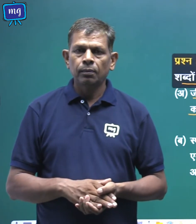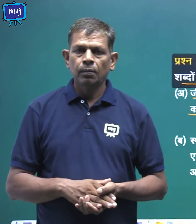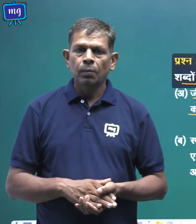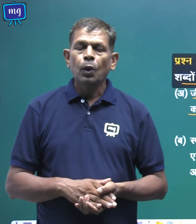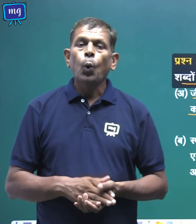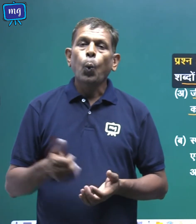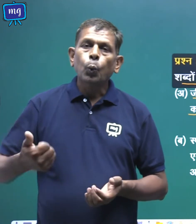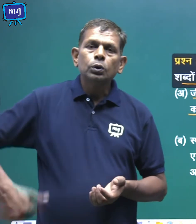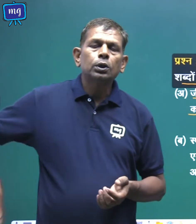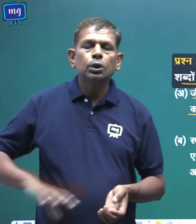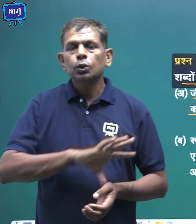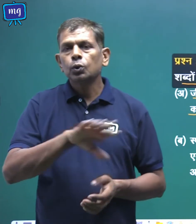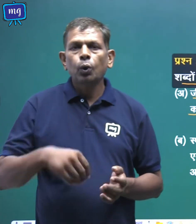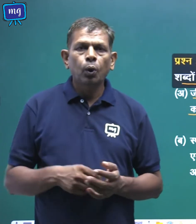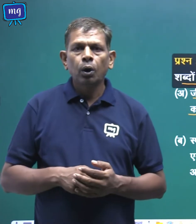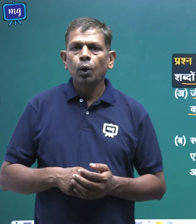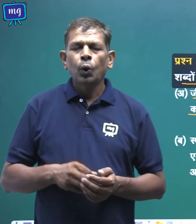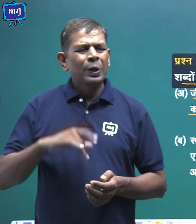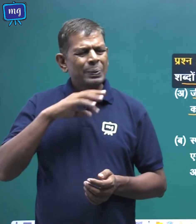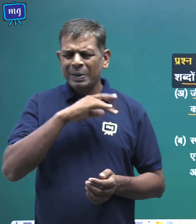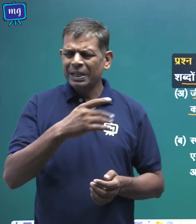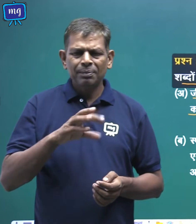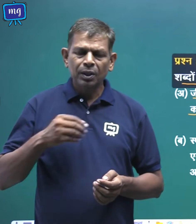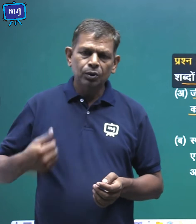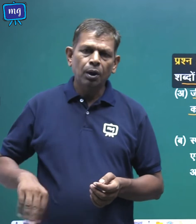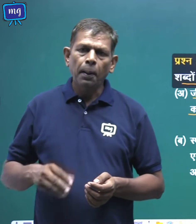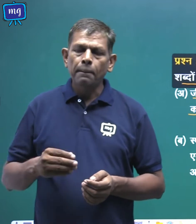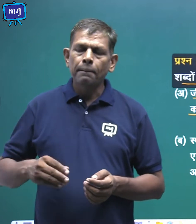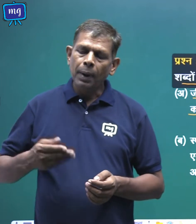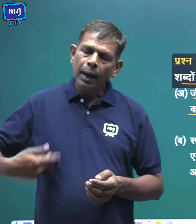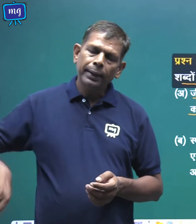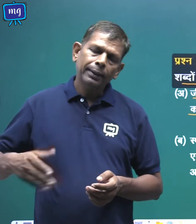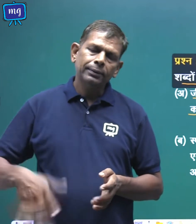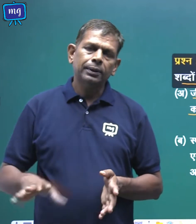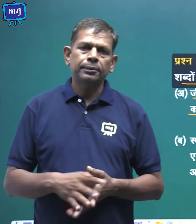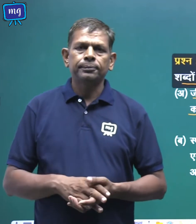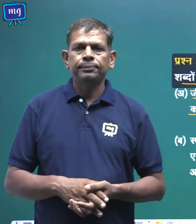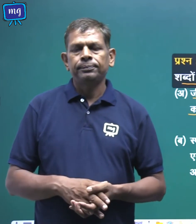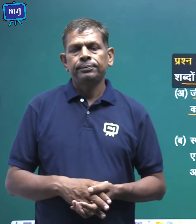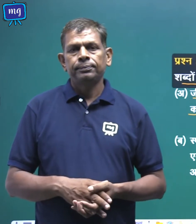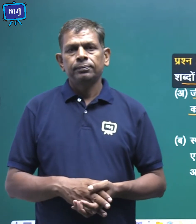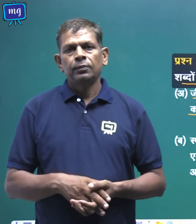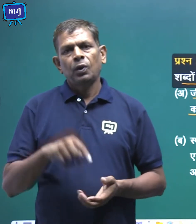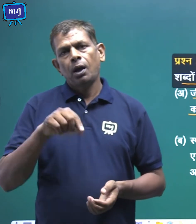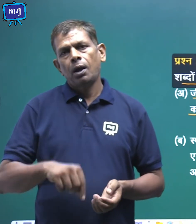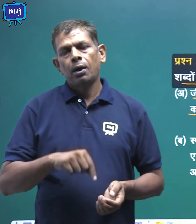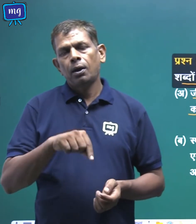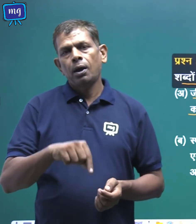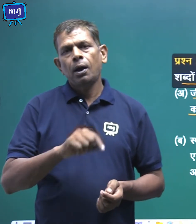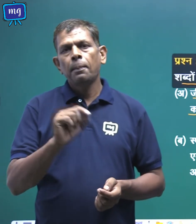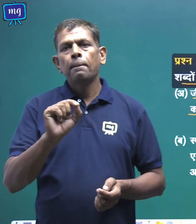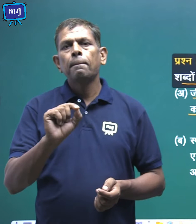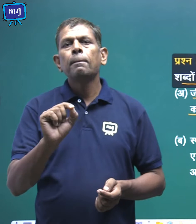उत्सर्जन तो व्यर्थ पदार्थों को बाहर निकालना होता है, तो यहाँ हम